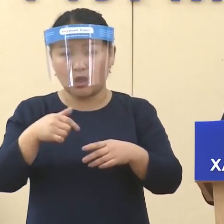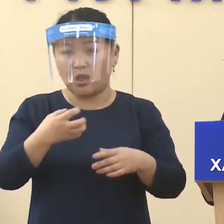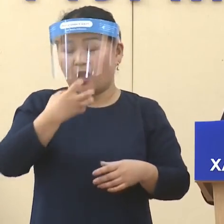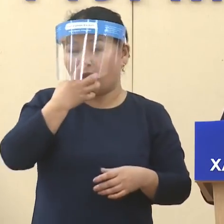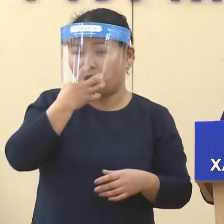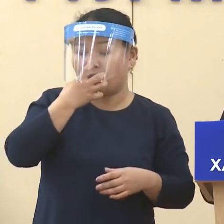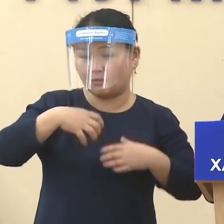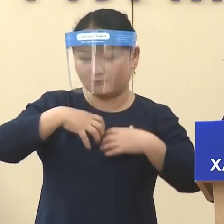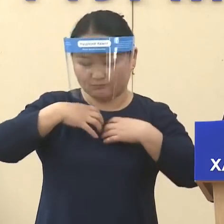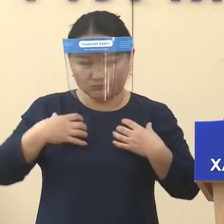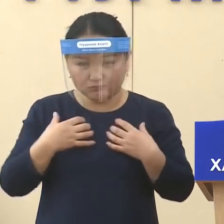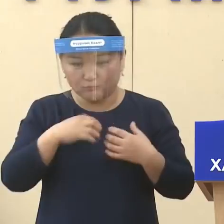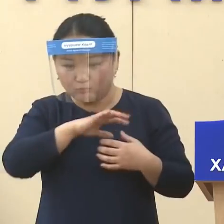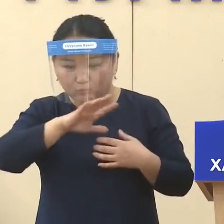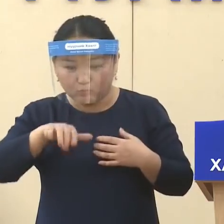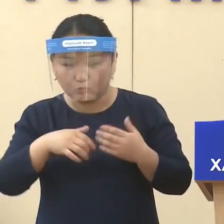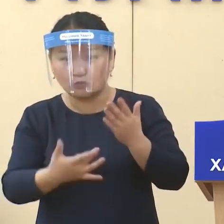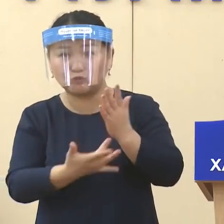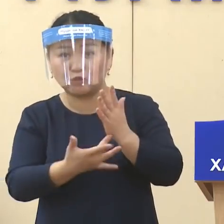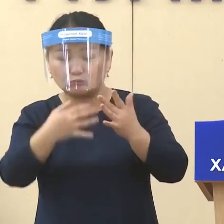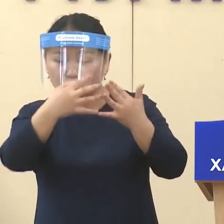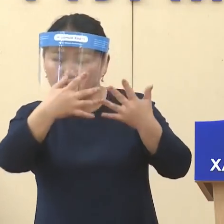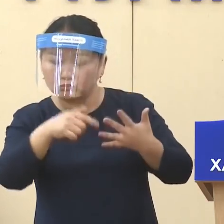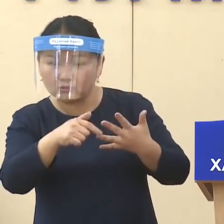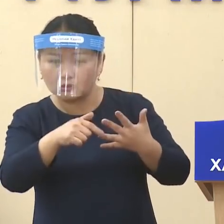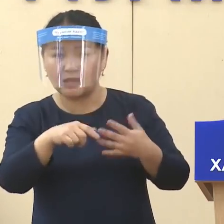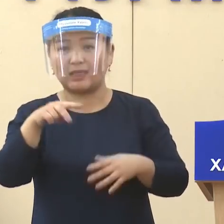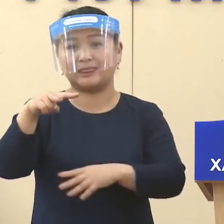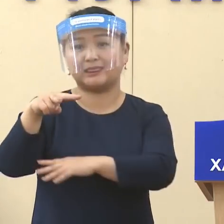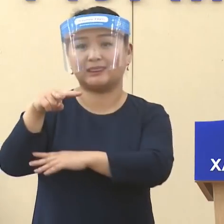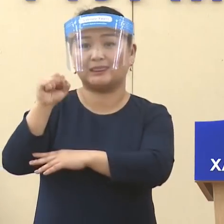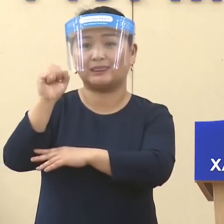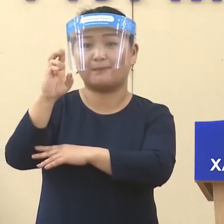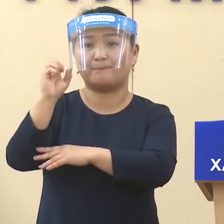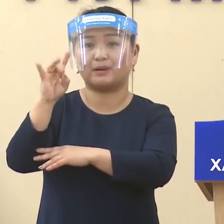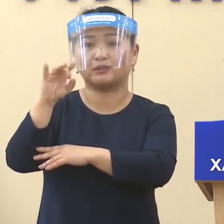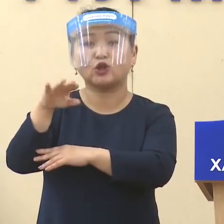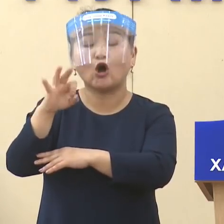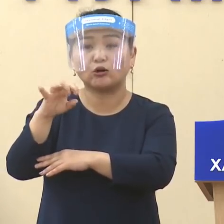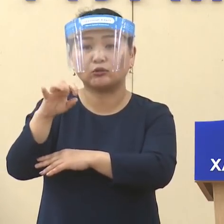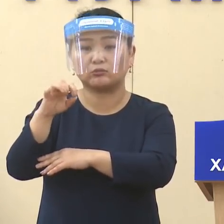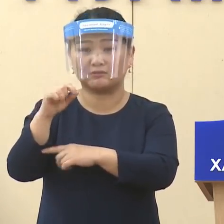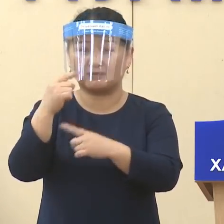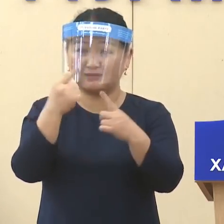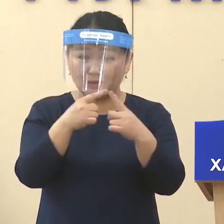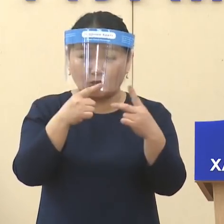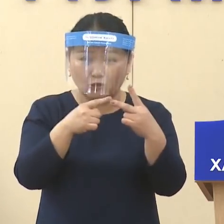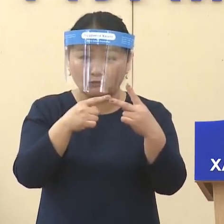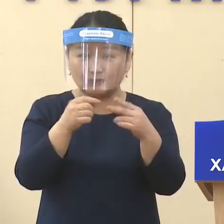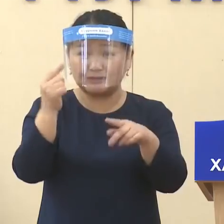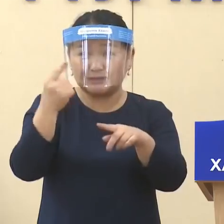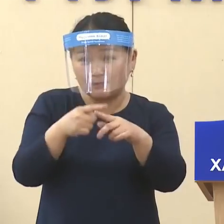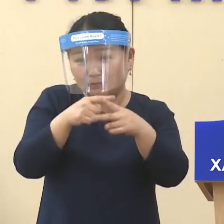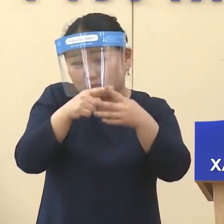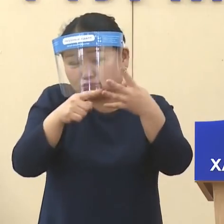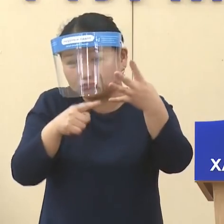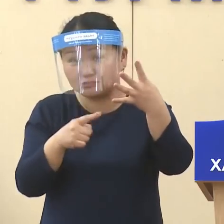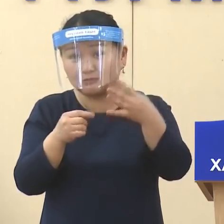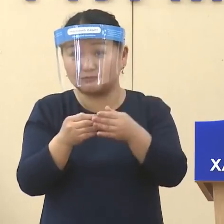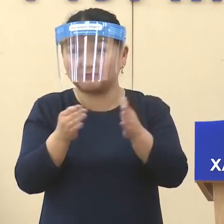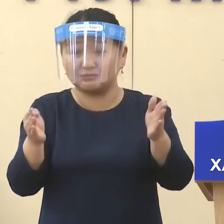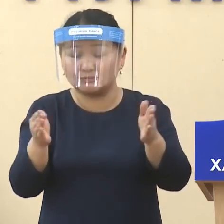төхөөрөмж лабораторыг яаж өргөжүүлсэн болсон юм чинь тий. Тэрийг би бас та бүхэнд мэдээлж ийсэн. Тэрэн шиг бид нар